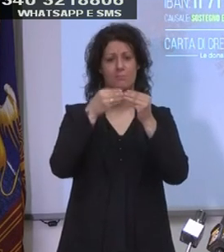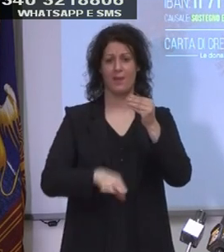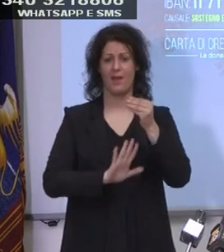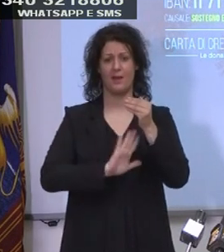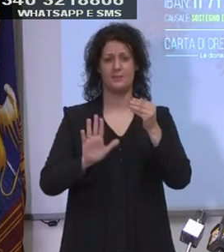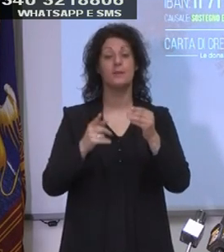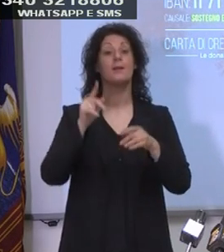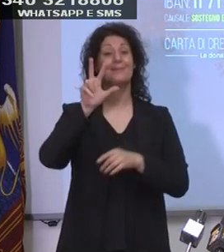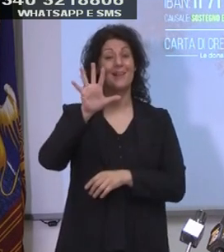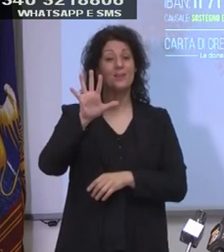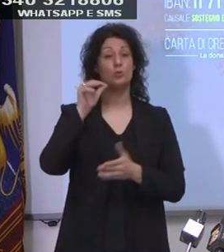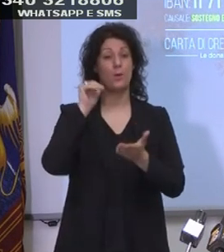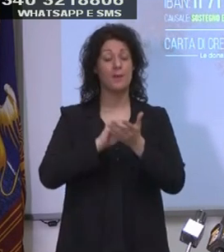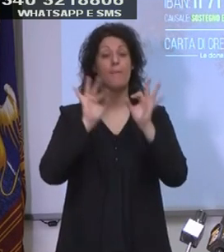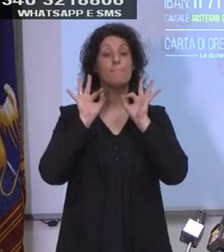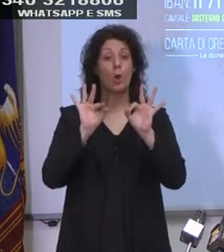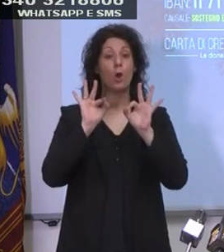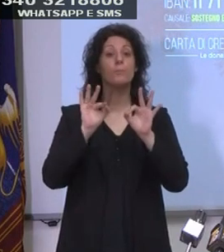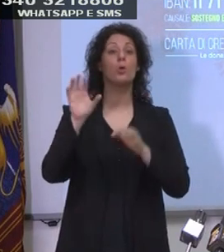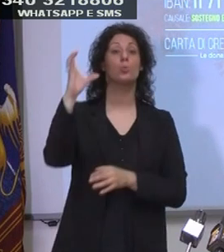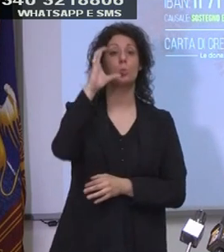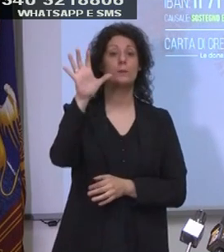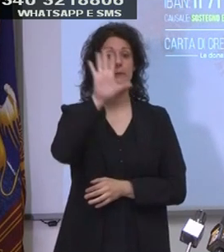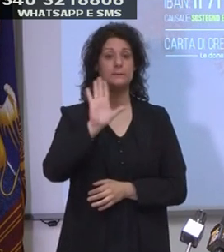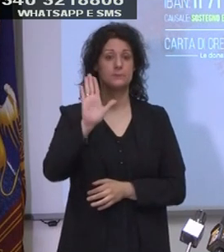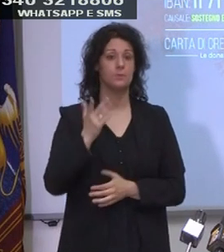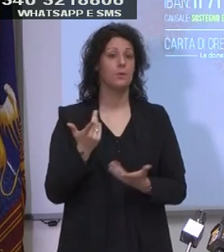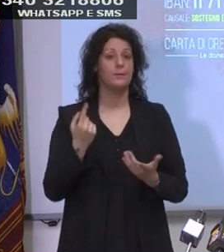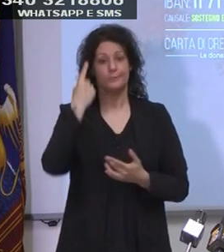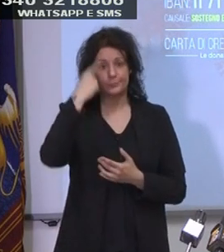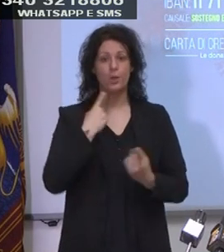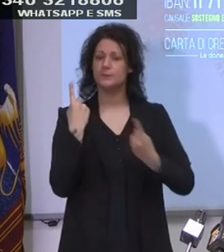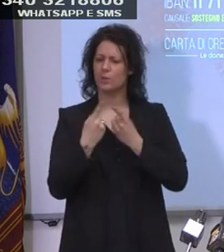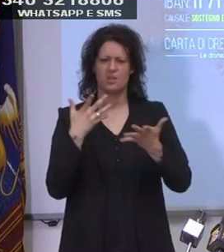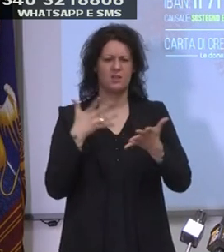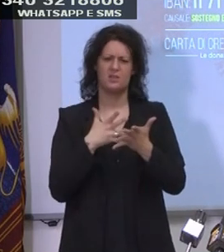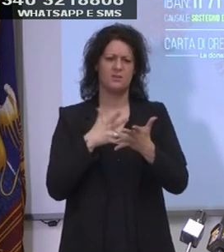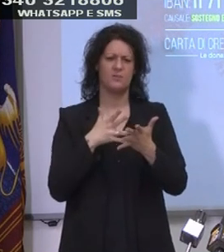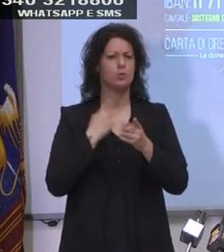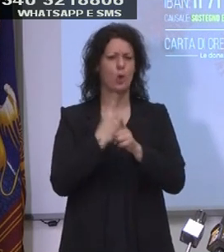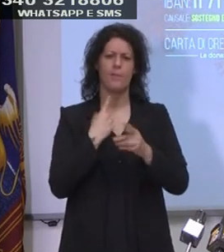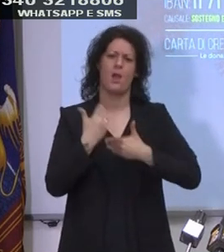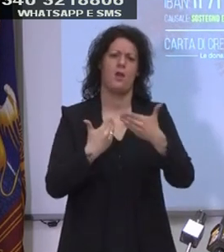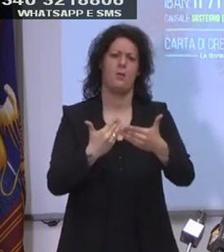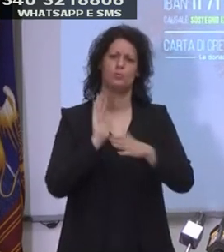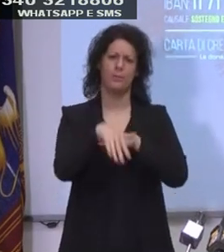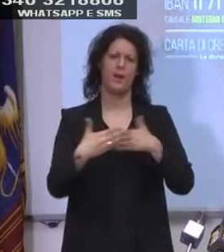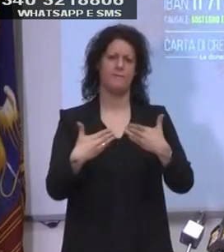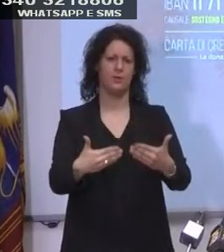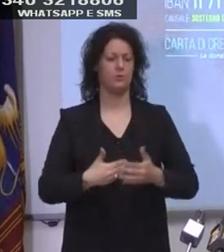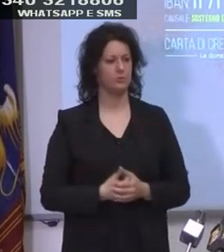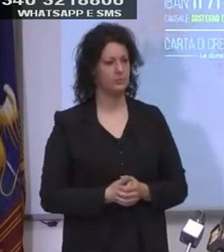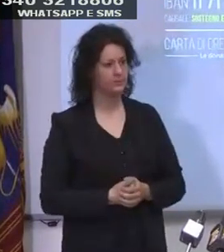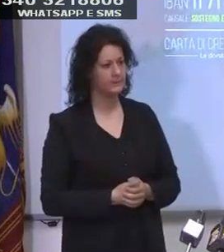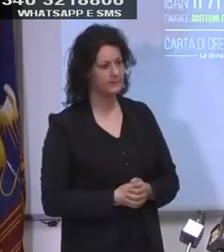Entriamo in un periodo di recessione, questo è poco ma sicuro, dobbiamo uscirne velocemente. Seconda domanda, il modello del municipio